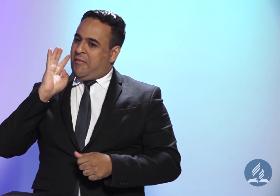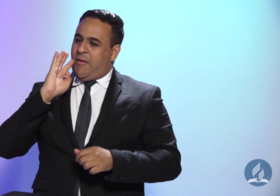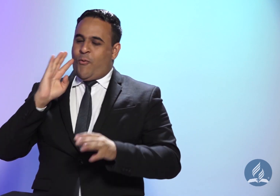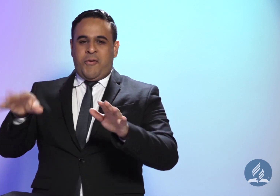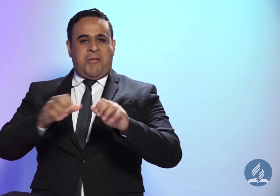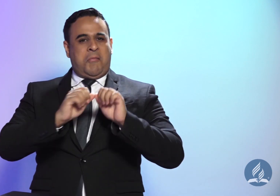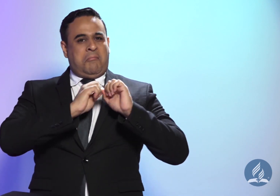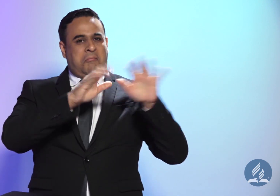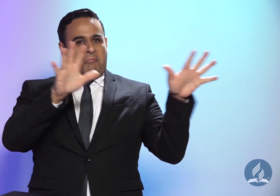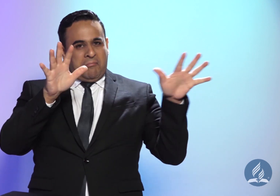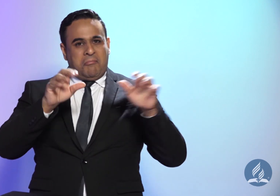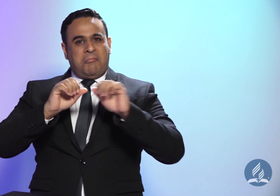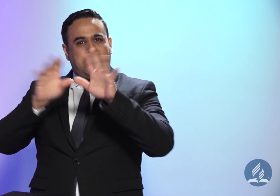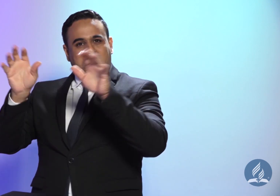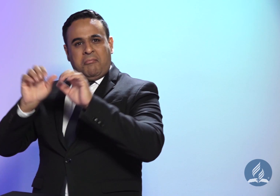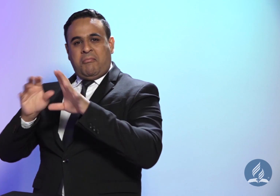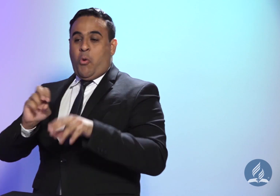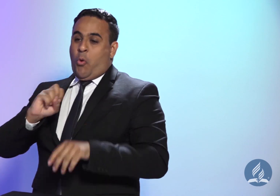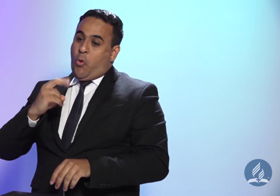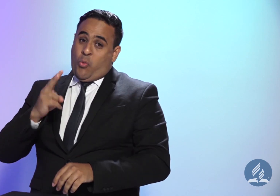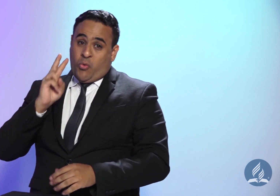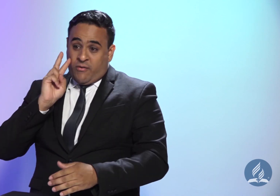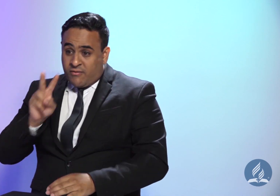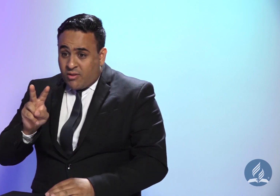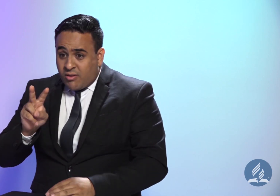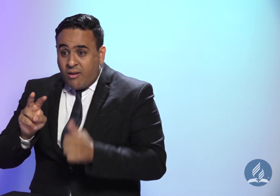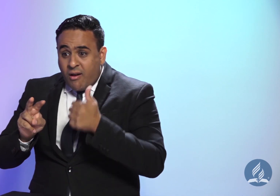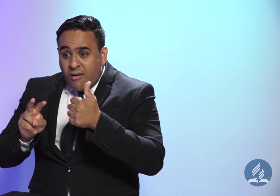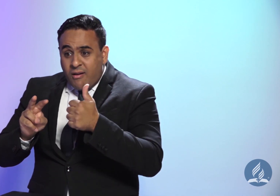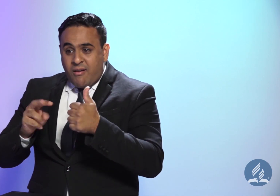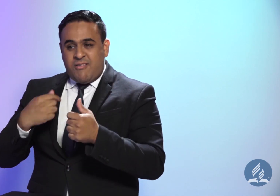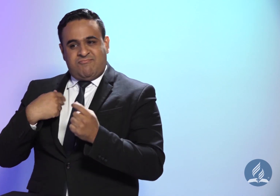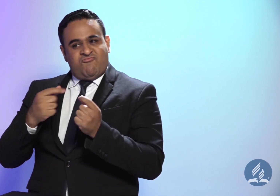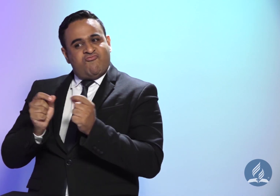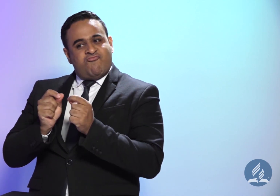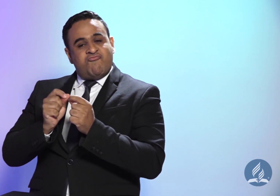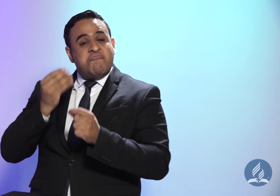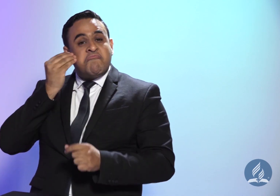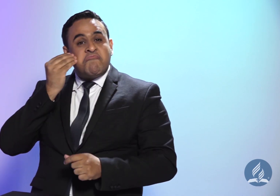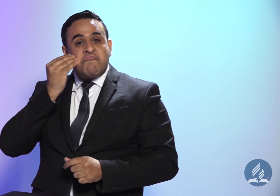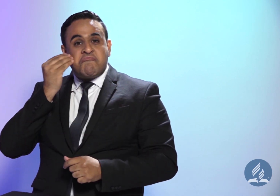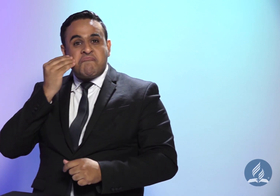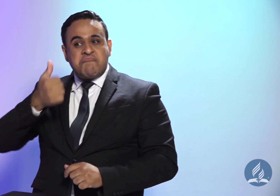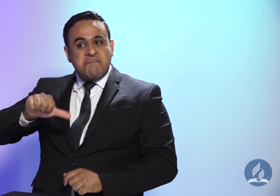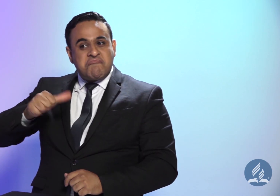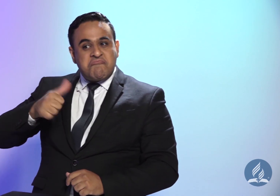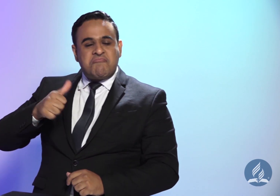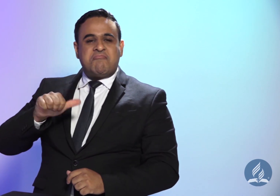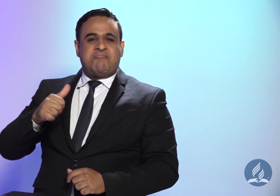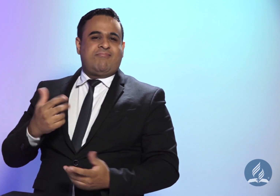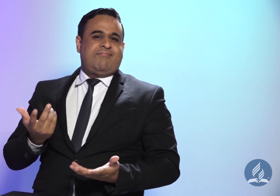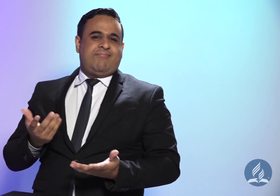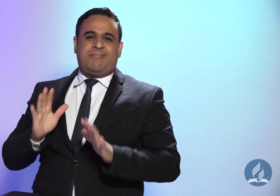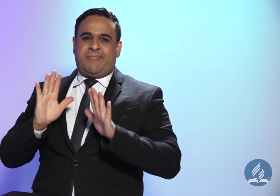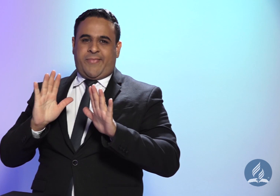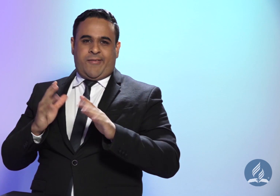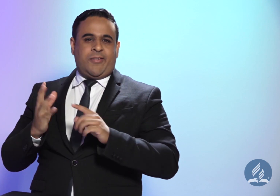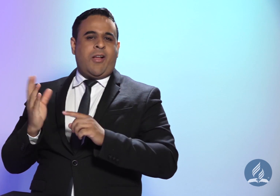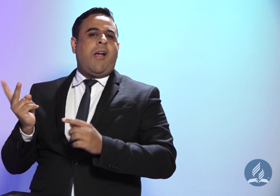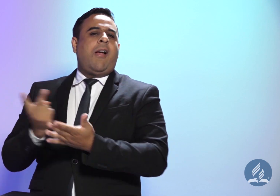ideias de medicamentos caseiros, ideias de medicamentos que podem fazer bem para uma situação de